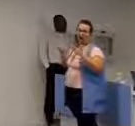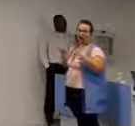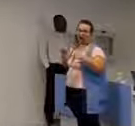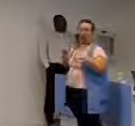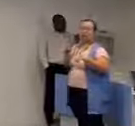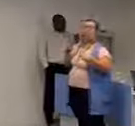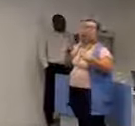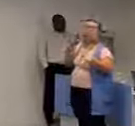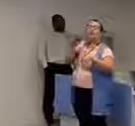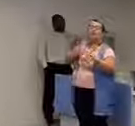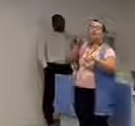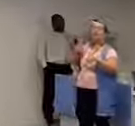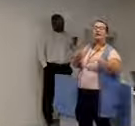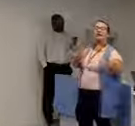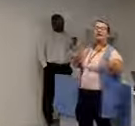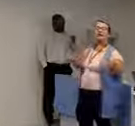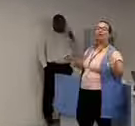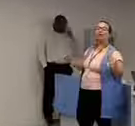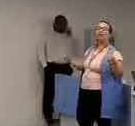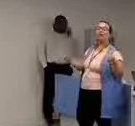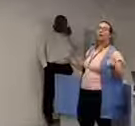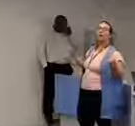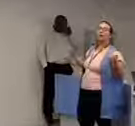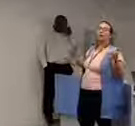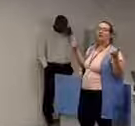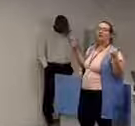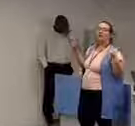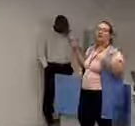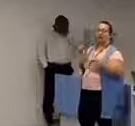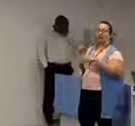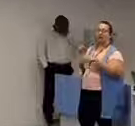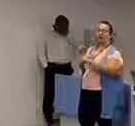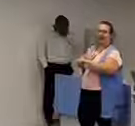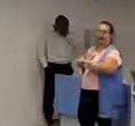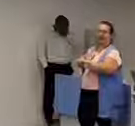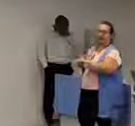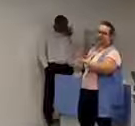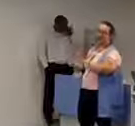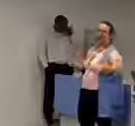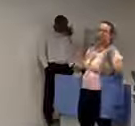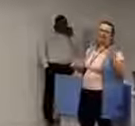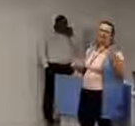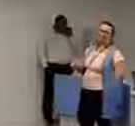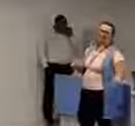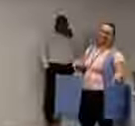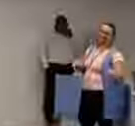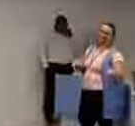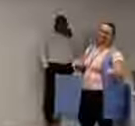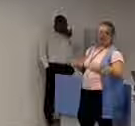tempo para fazer, e depois ele poderia copiar o existente, modificar, puxa, foi